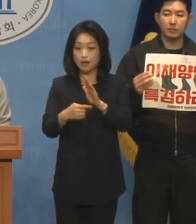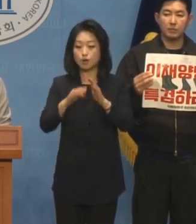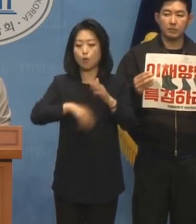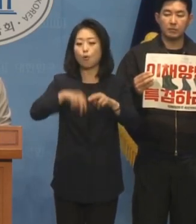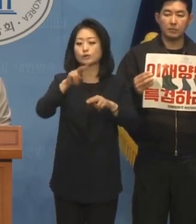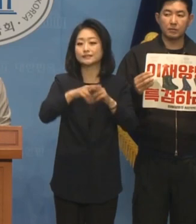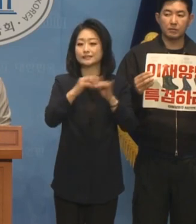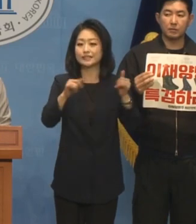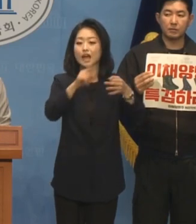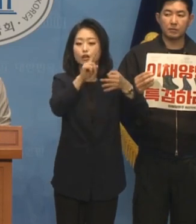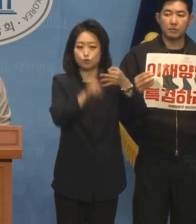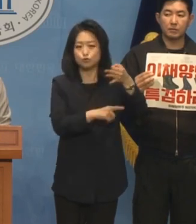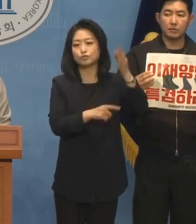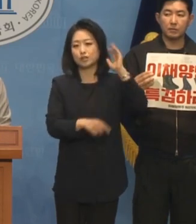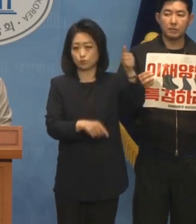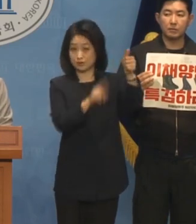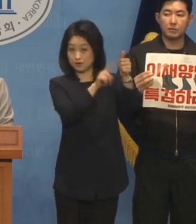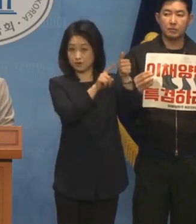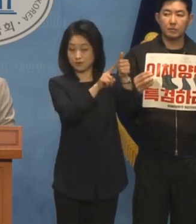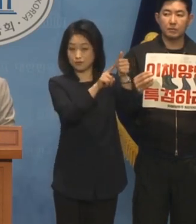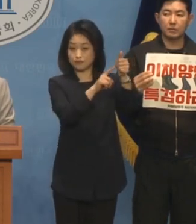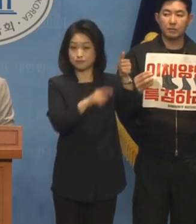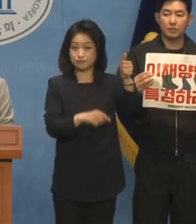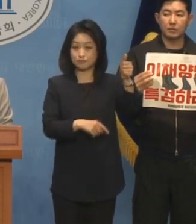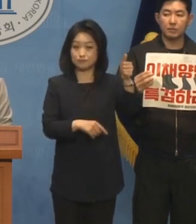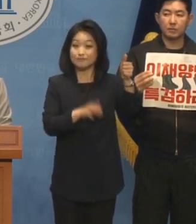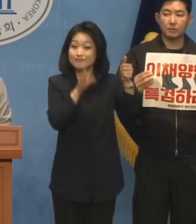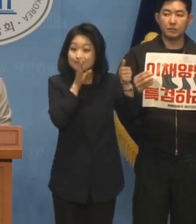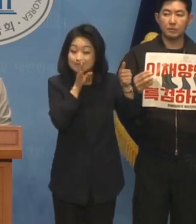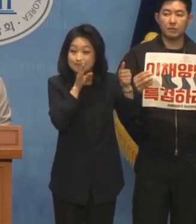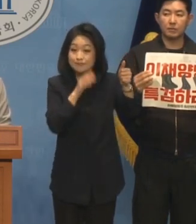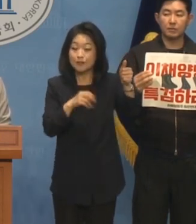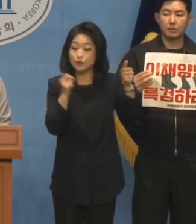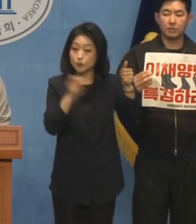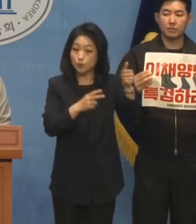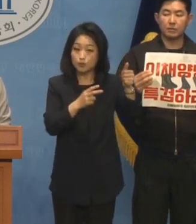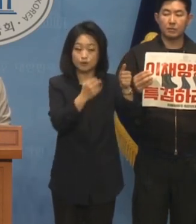공직자였던 2천명 안에 들었던 고의